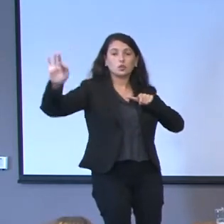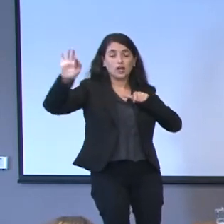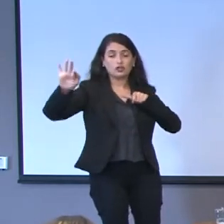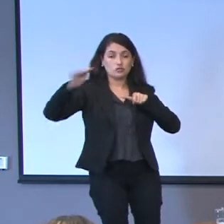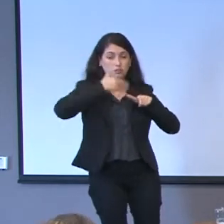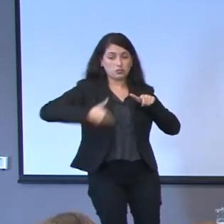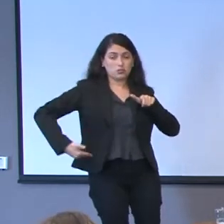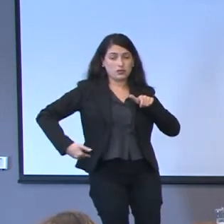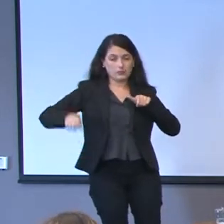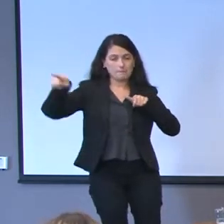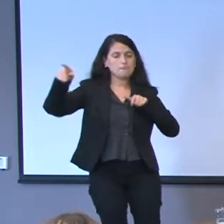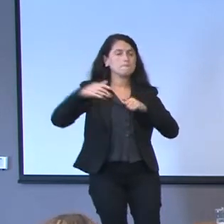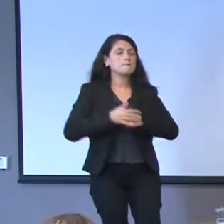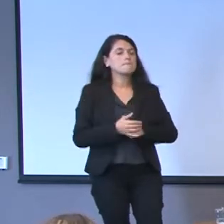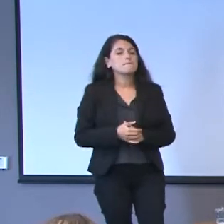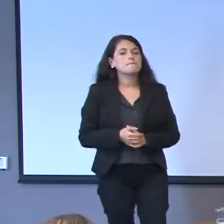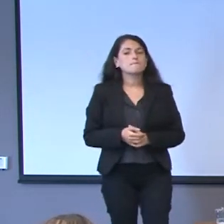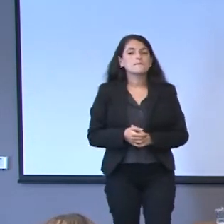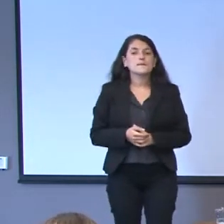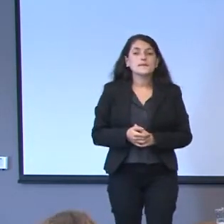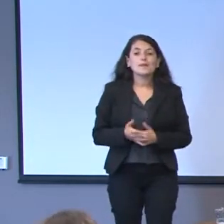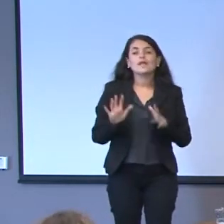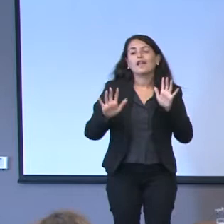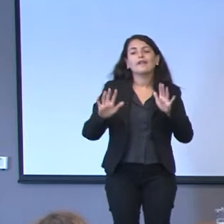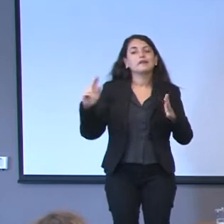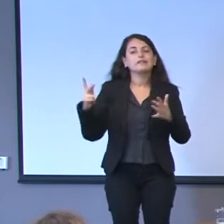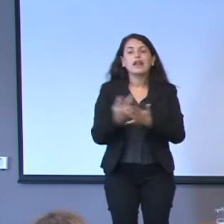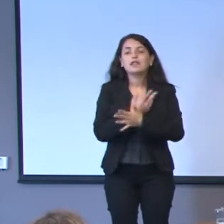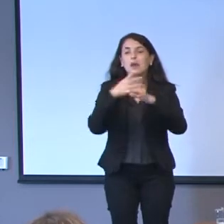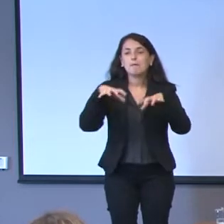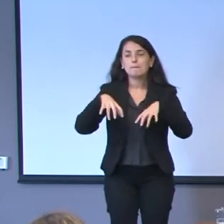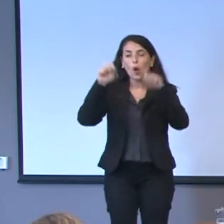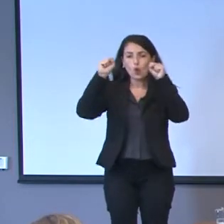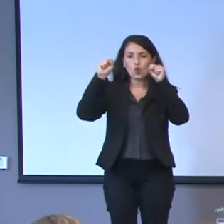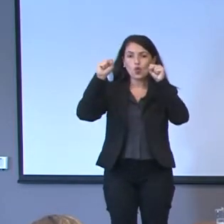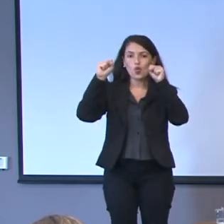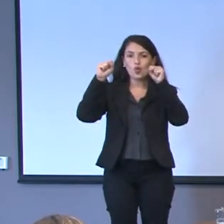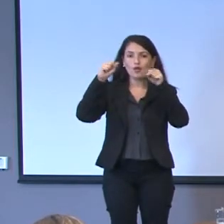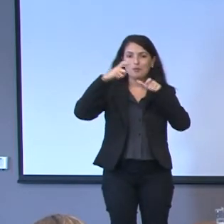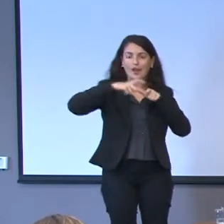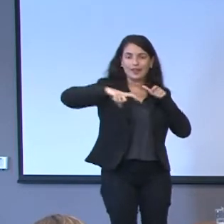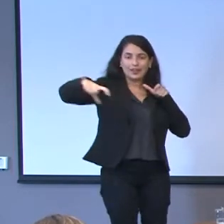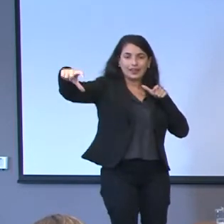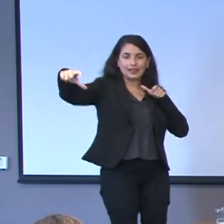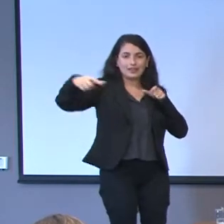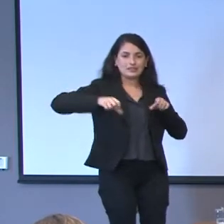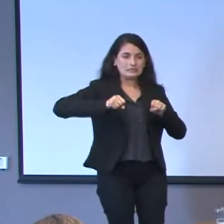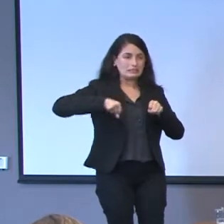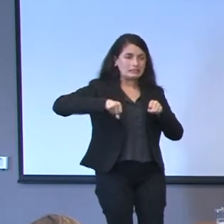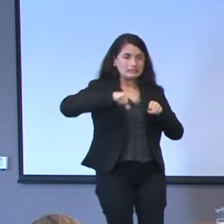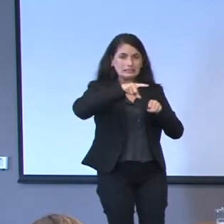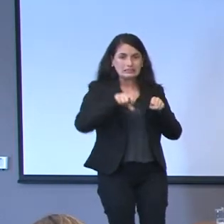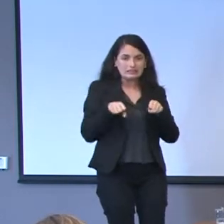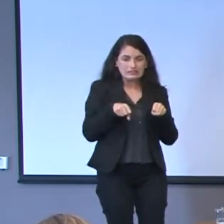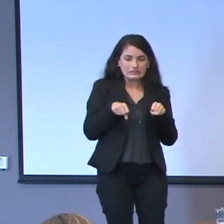e invariavelmente a luz acabava nessa passarela. E lá eu com a minha motoquinha,